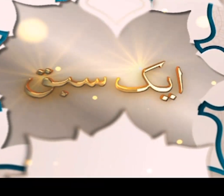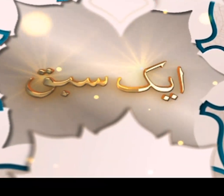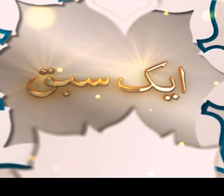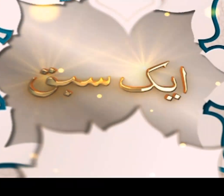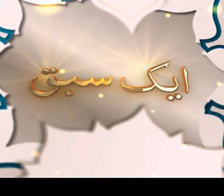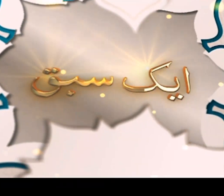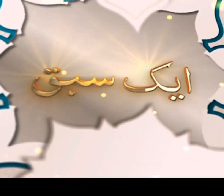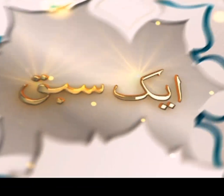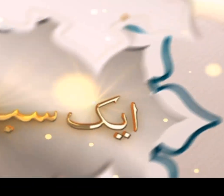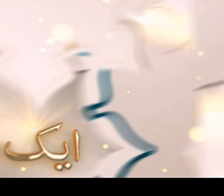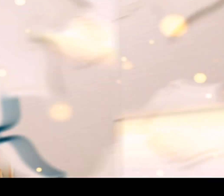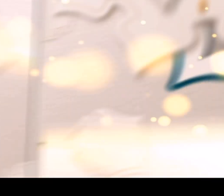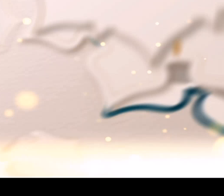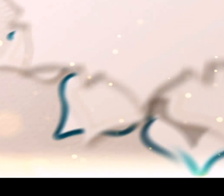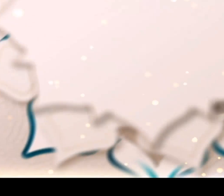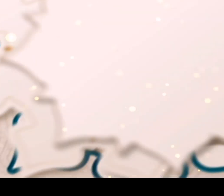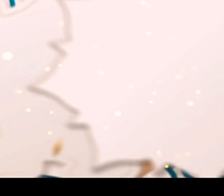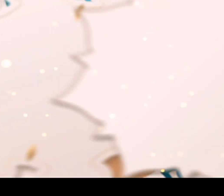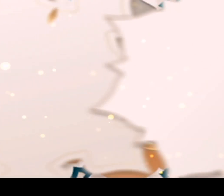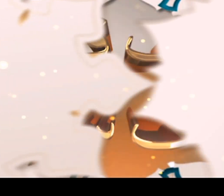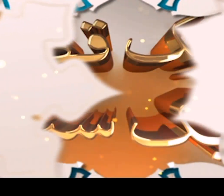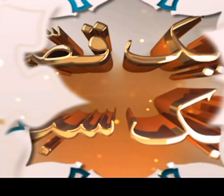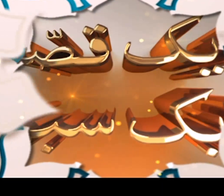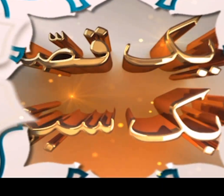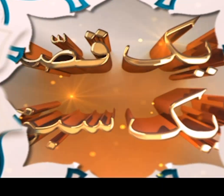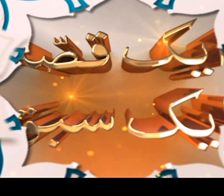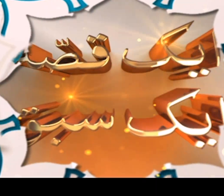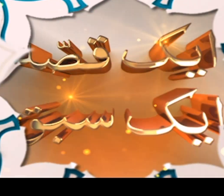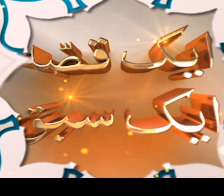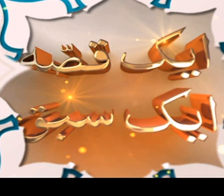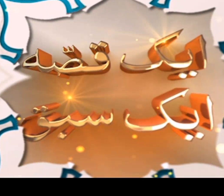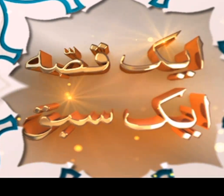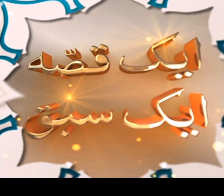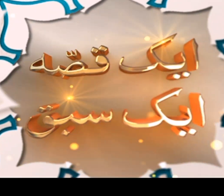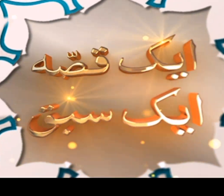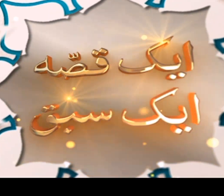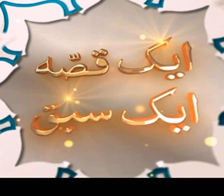سکھاؤ اکابری کی حیات سے